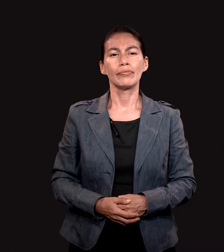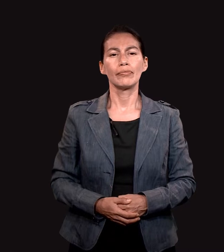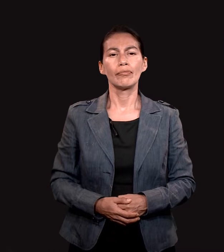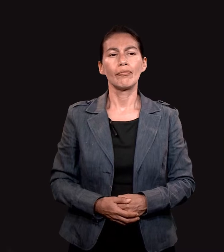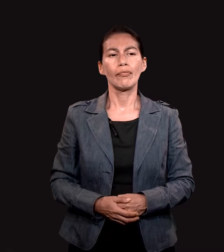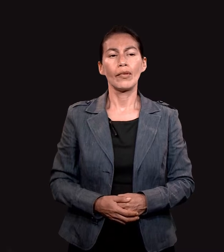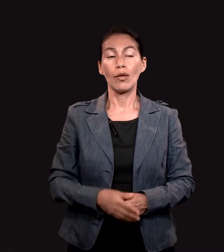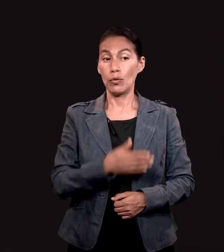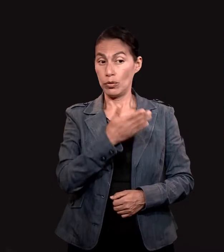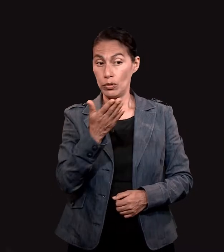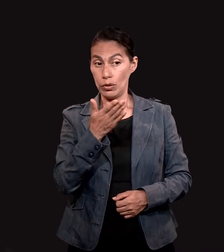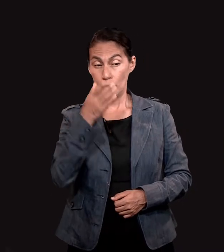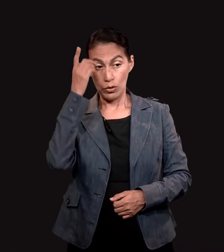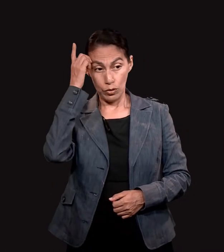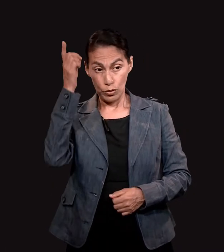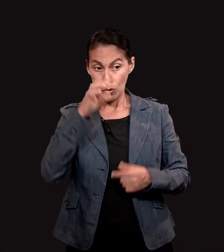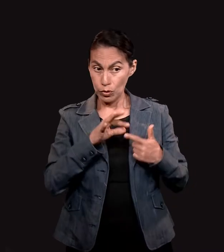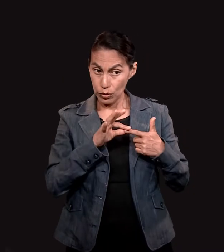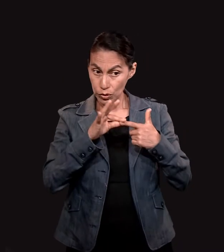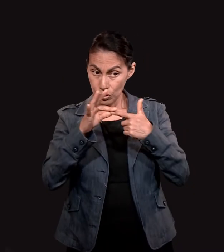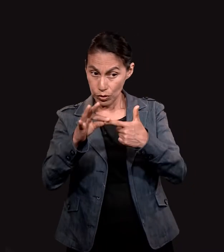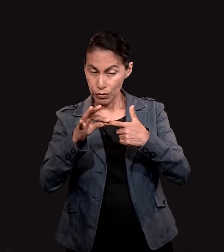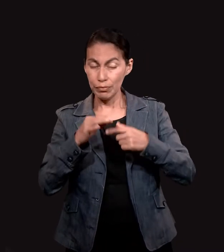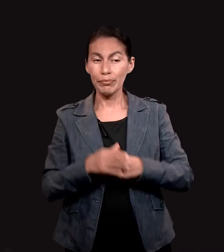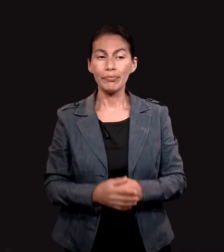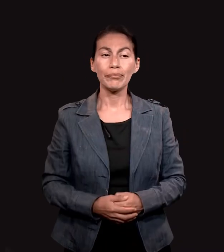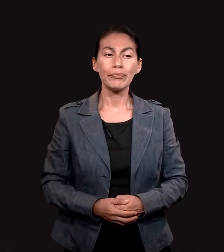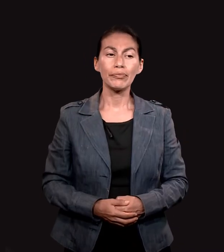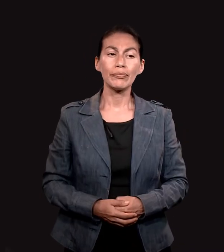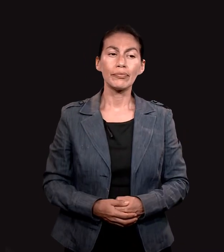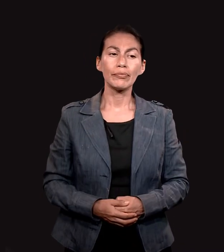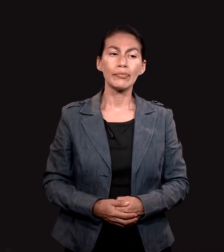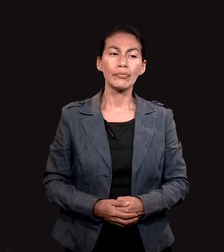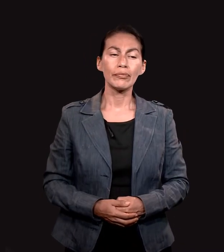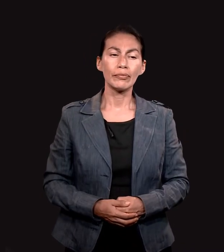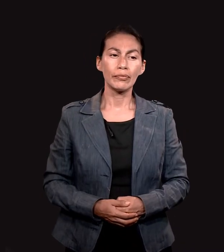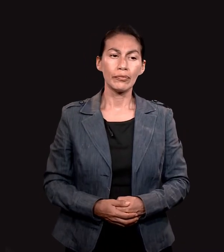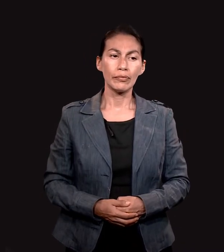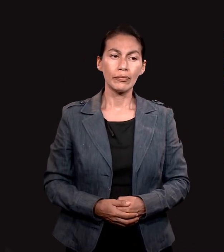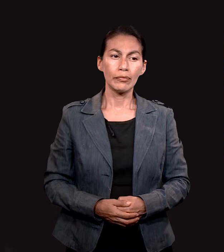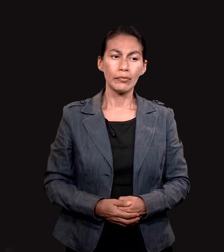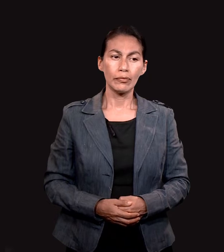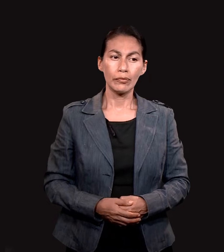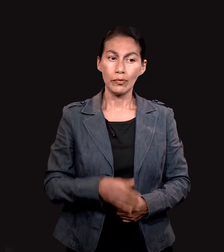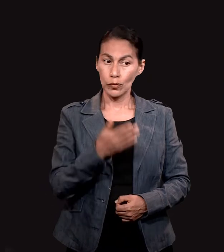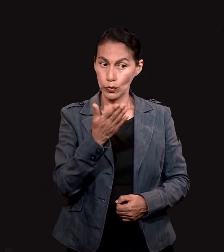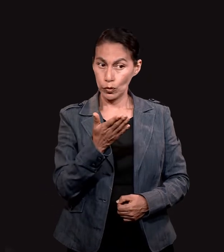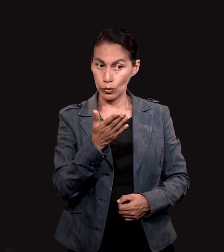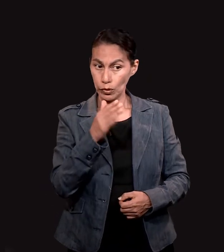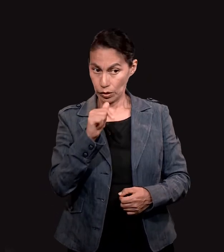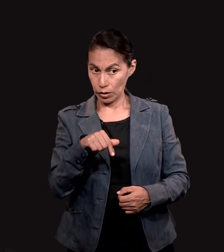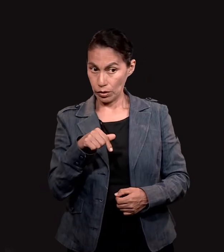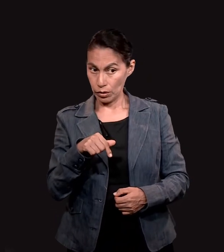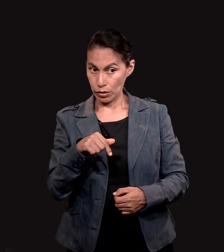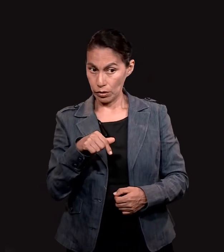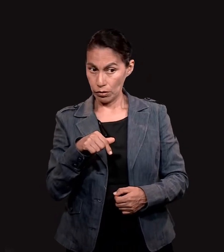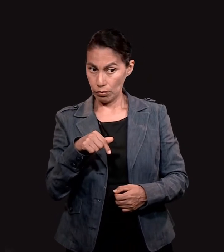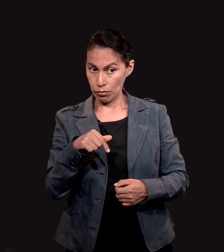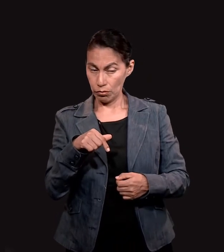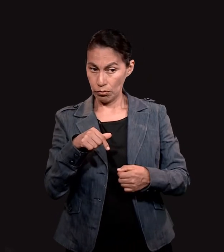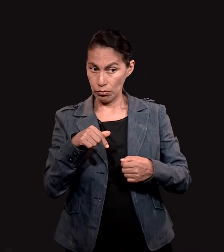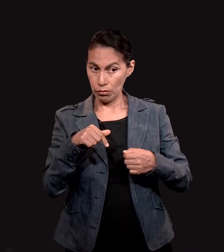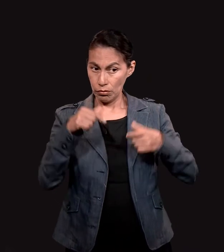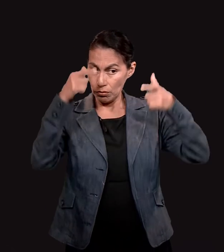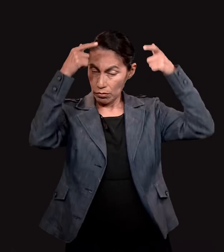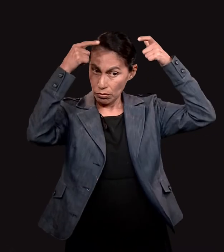vida, ¿no es cierto? Y así Dios los fue guiando desde un principio. Ustedes, digamos, tú egresaste